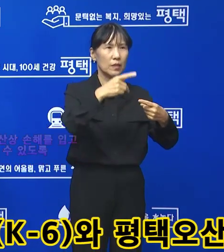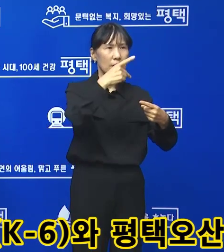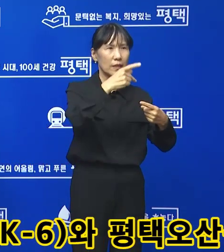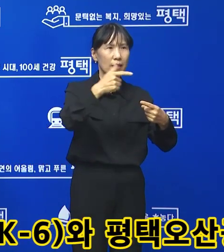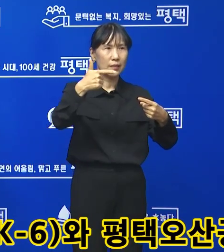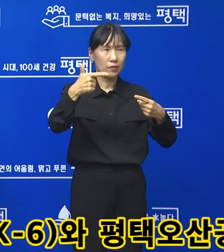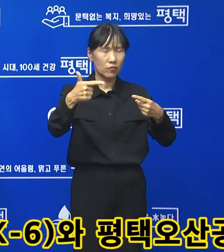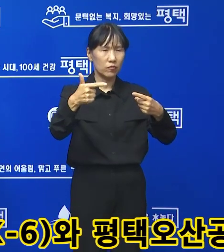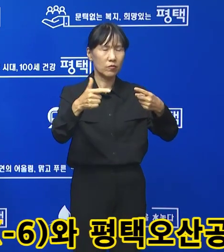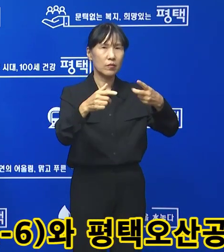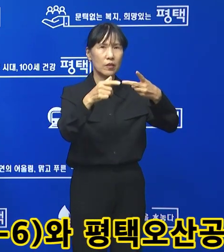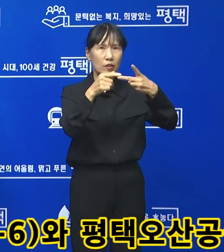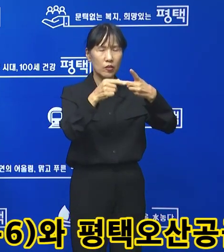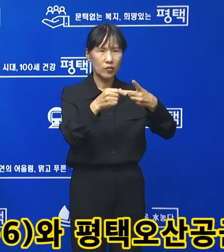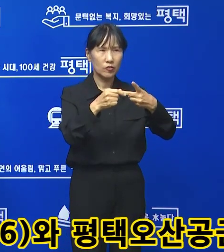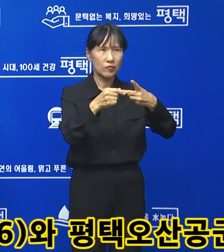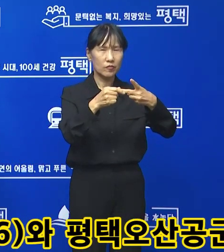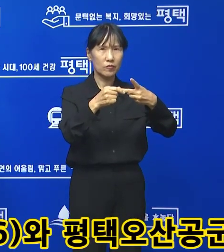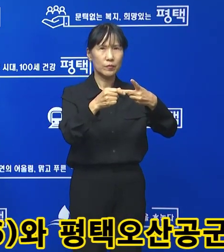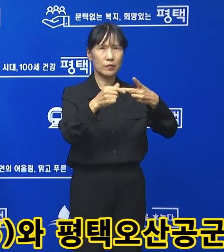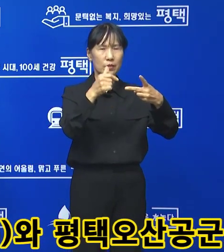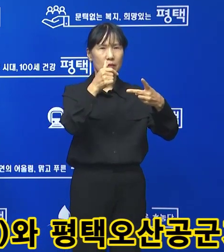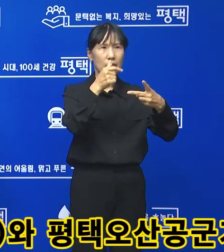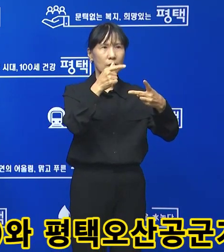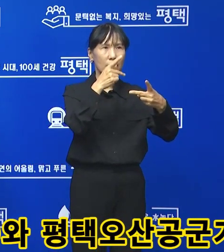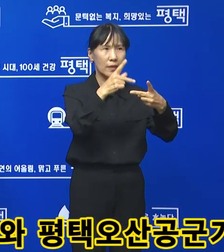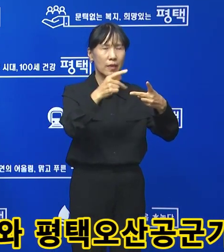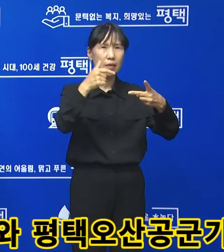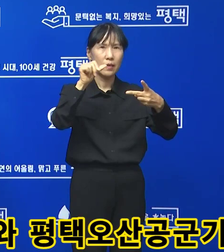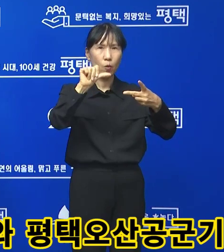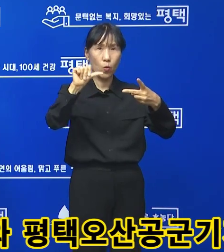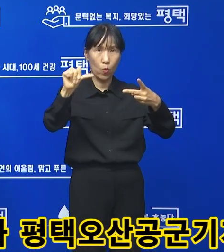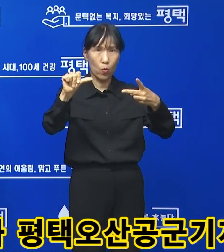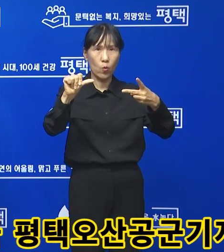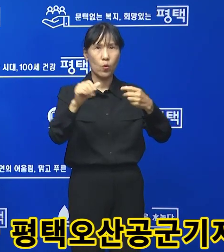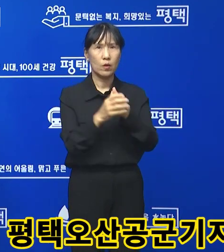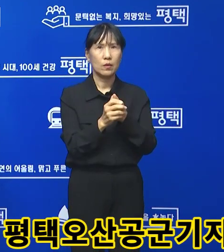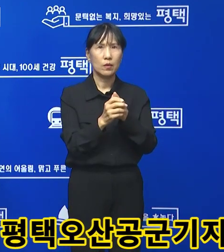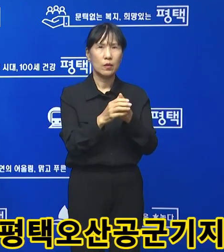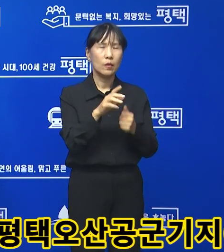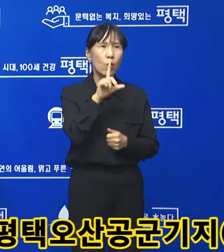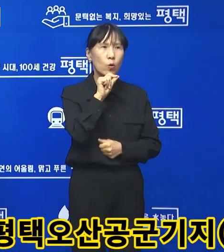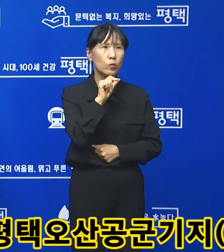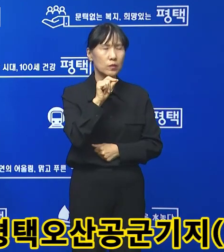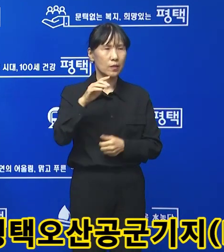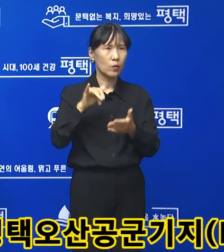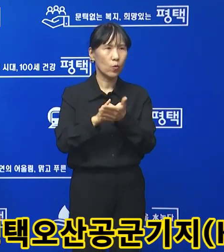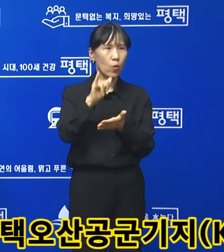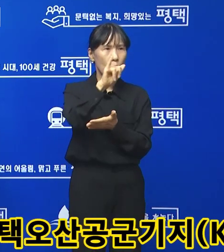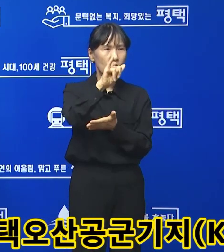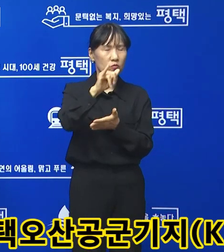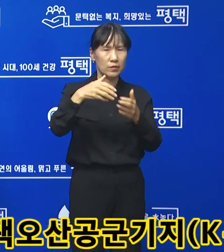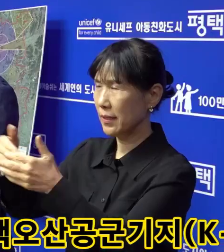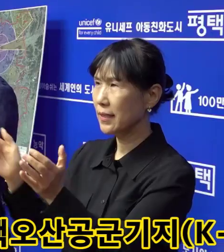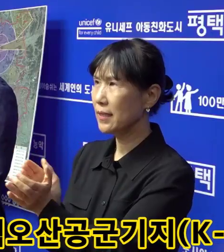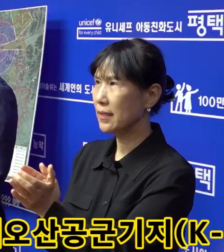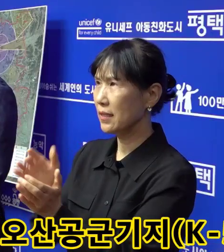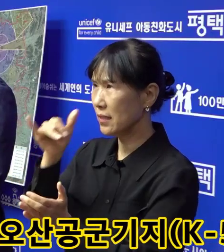불리는 캠프 험프리스 K 55로 분리는 평택오산 공군 기지입니다